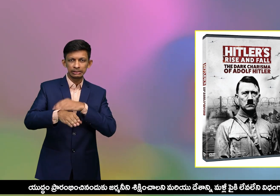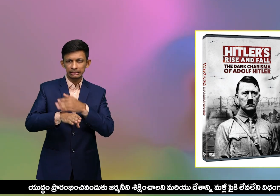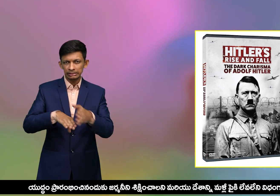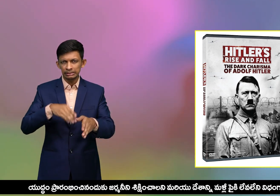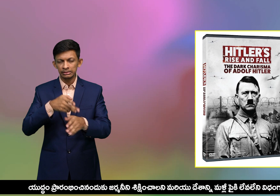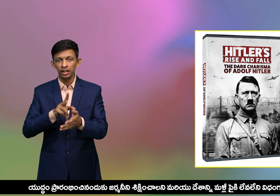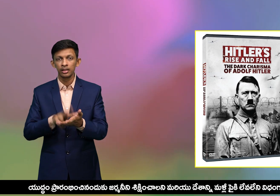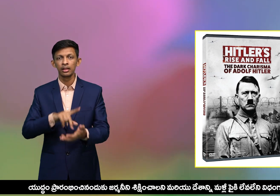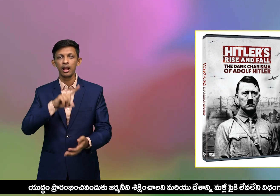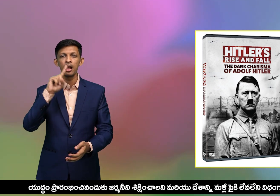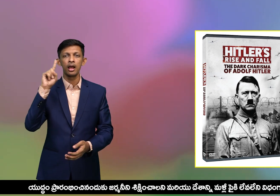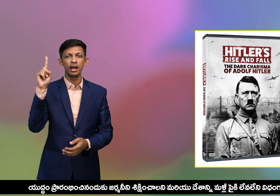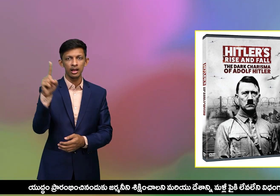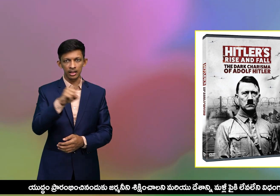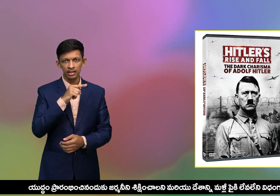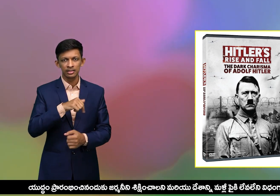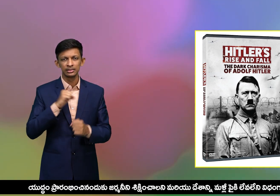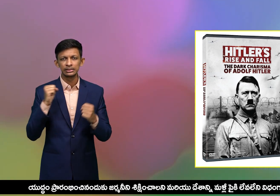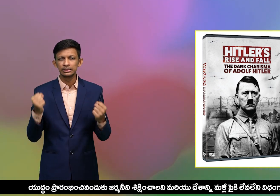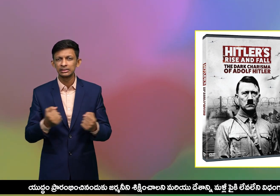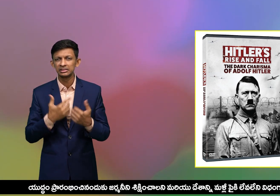కోరుకున్నారు.